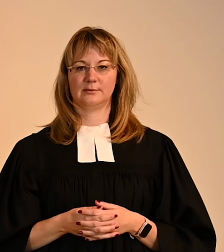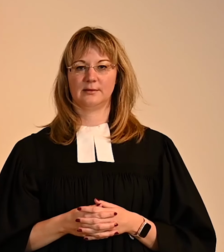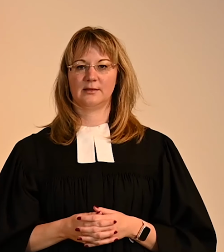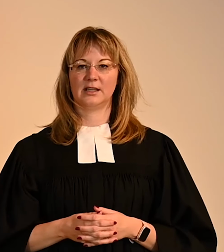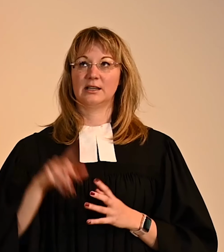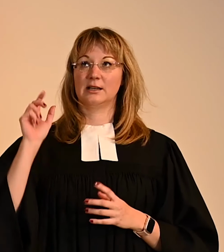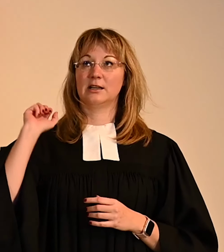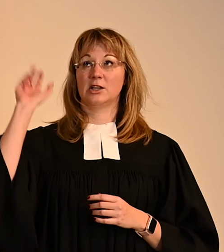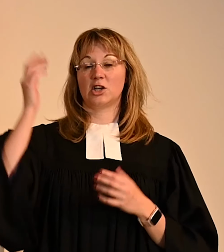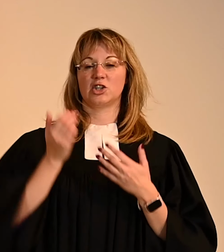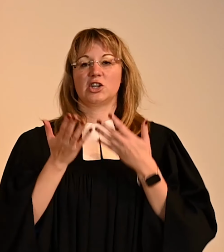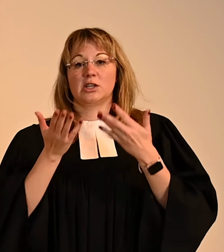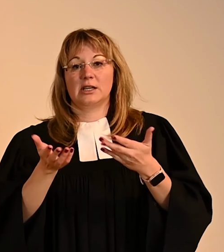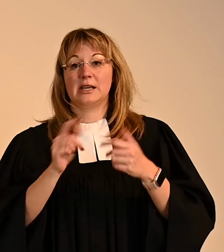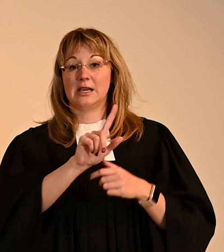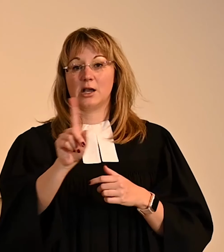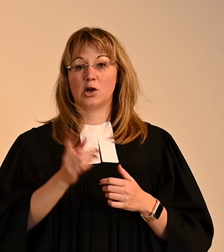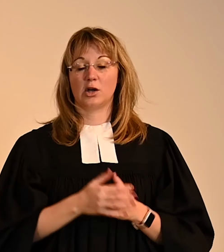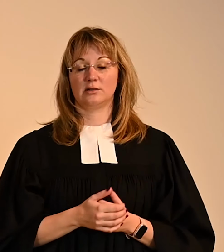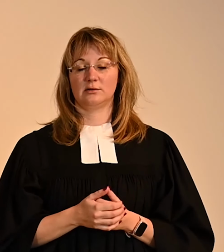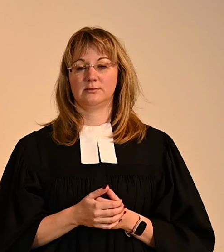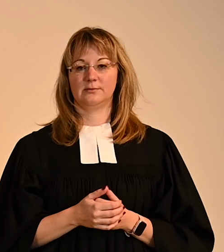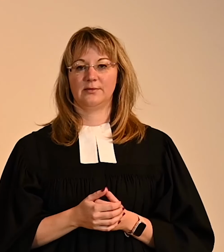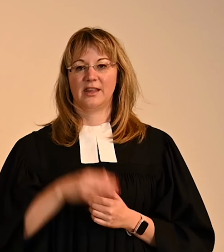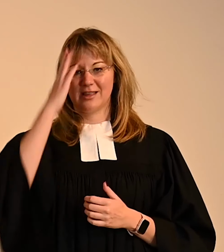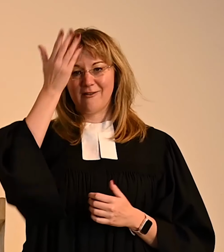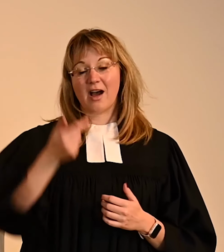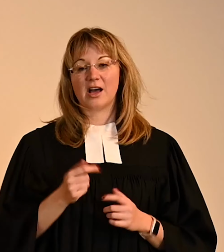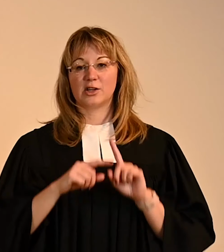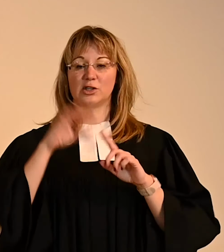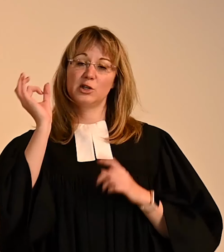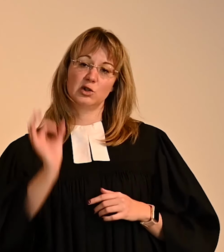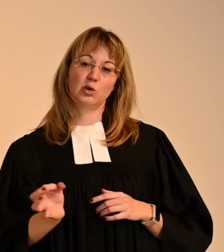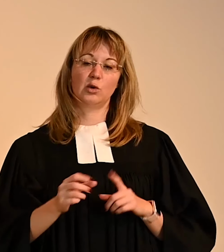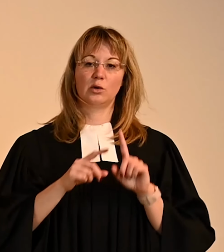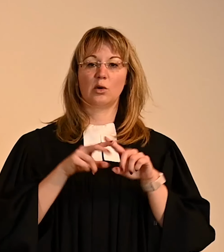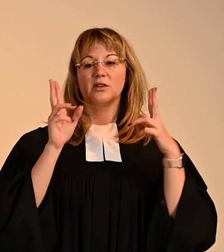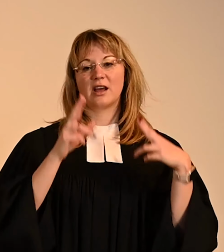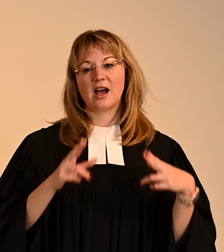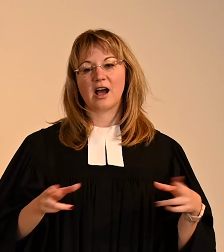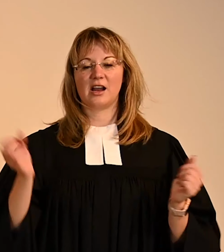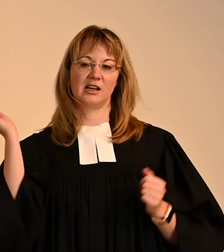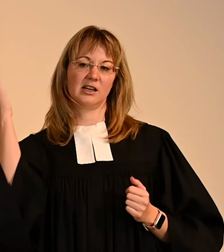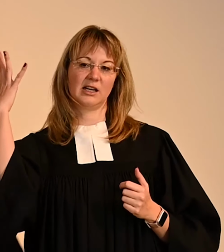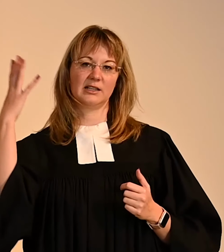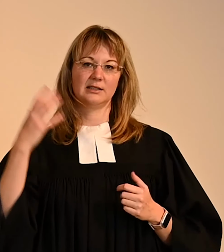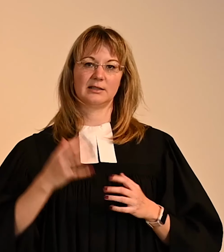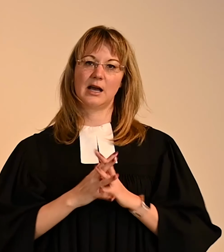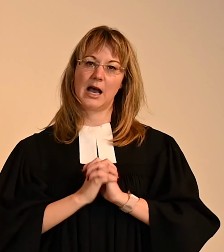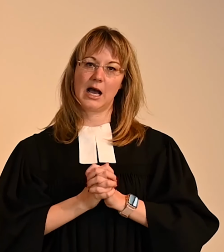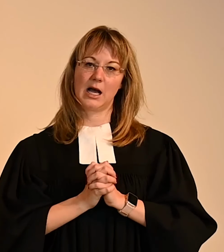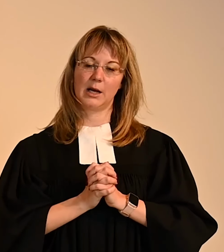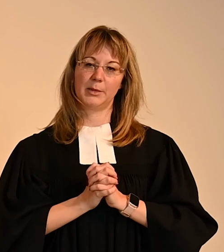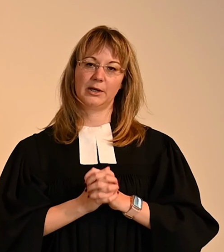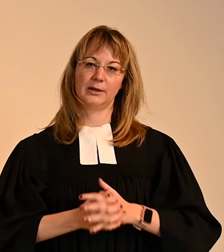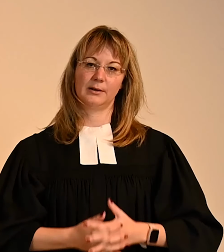schenke der dreieinige und gütige Gott, der Vater und der Sohn und der Heilige Geist.